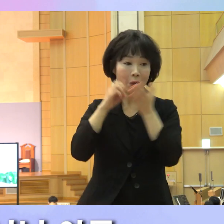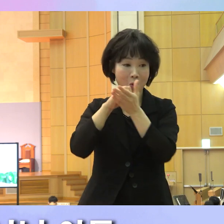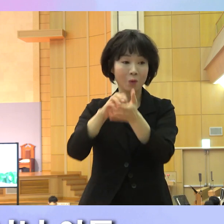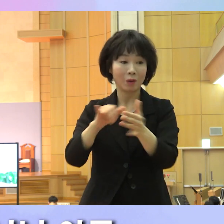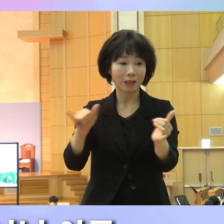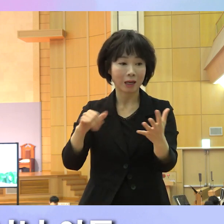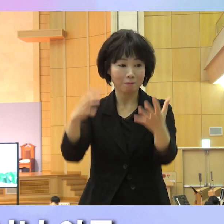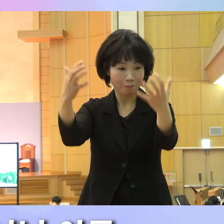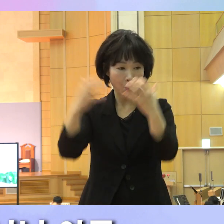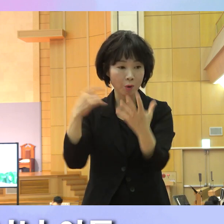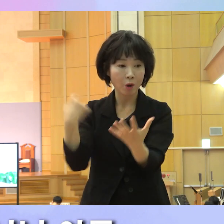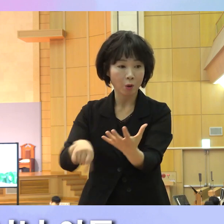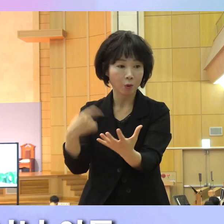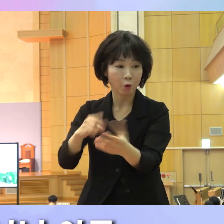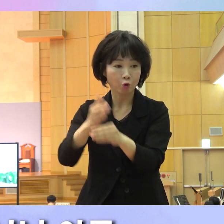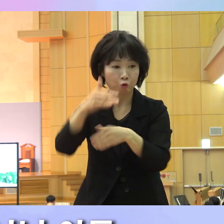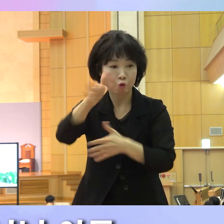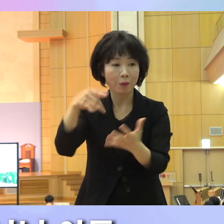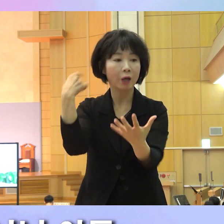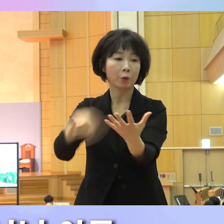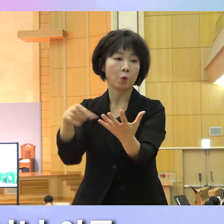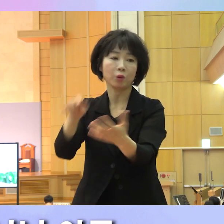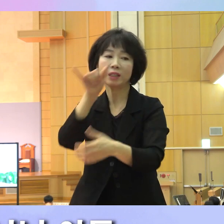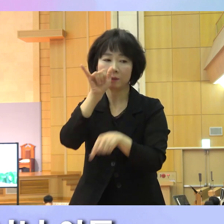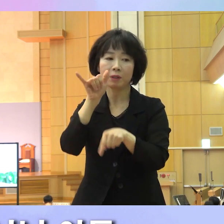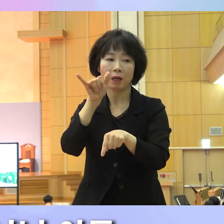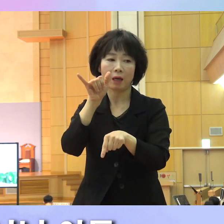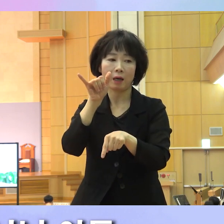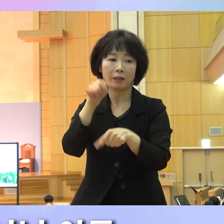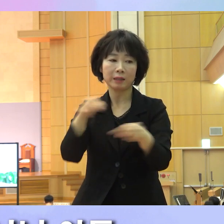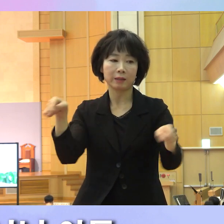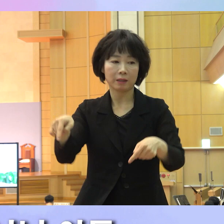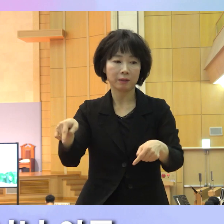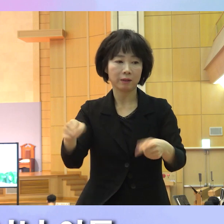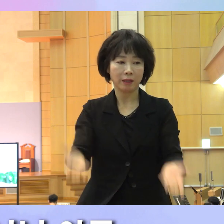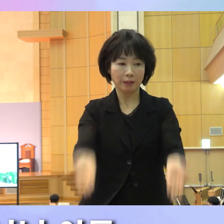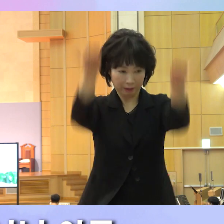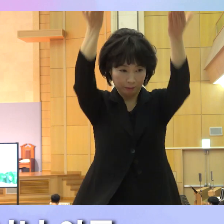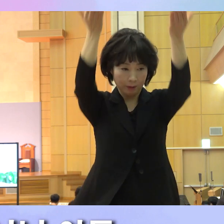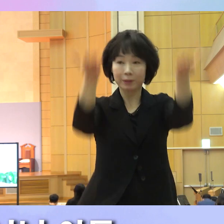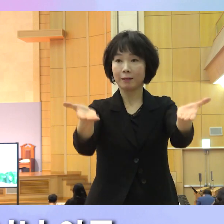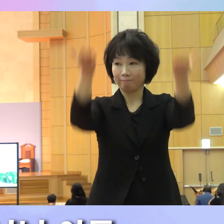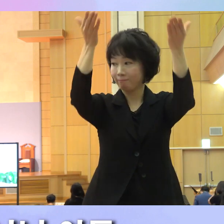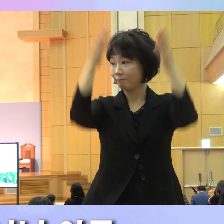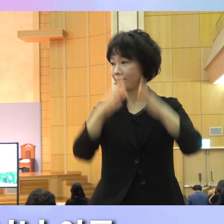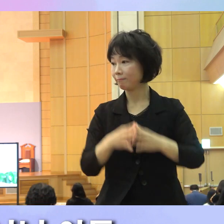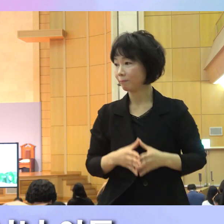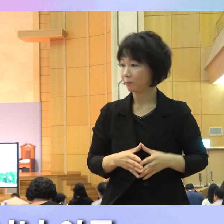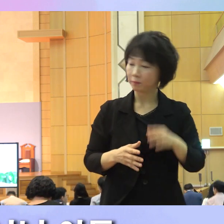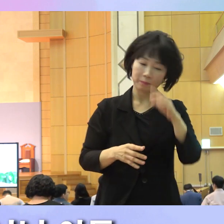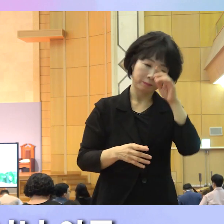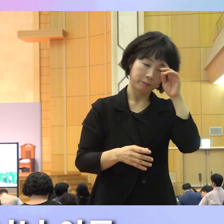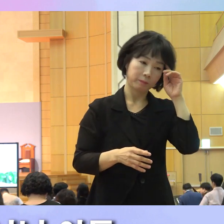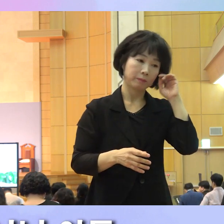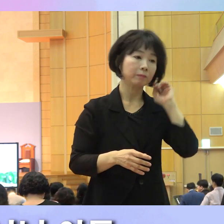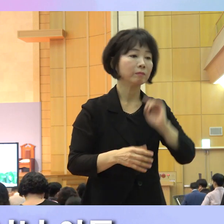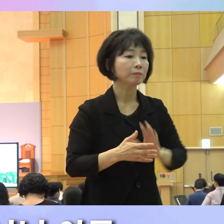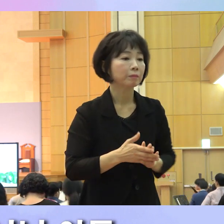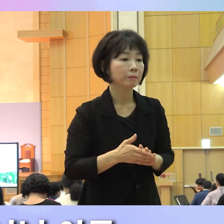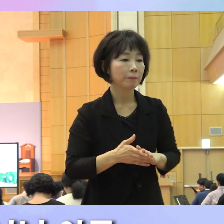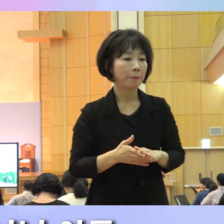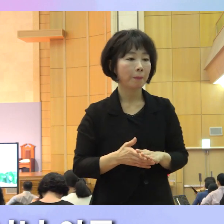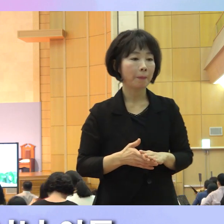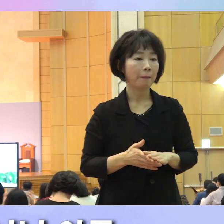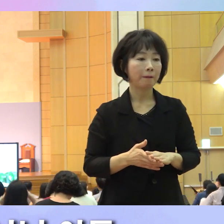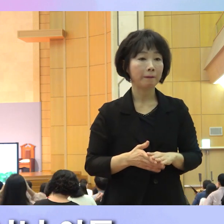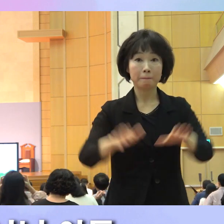교육과 중급 성경 교육만 있습니다. 네, 다 그 자리에 일어나시길 바라고, 조금 전에도 말씀했지만